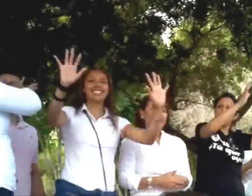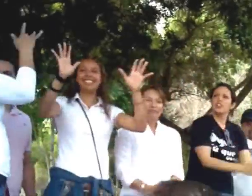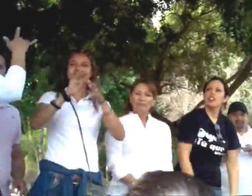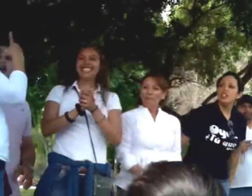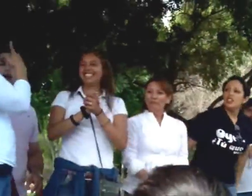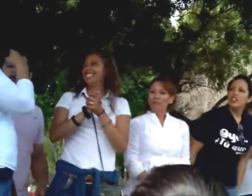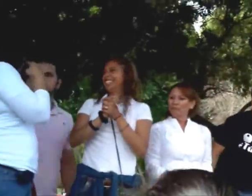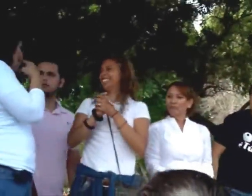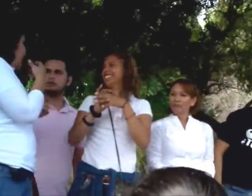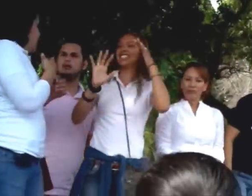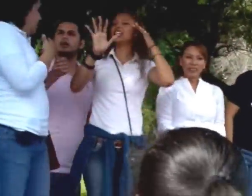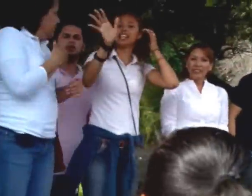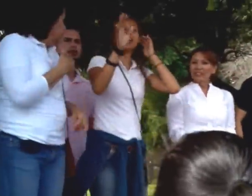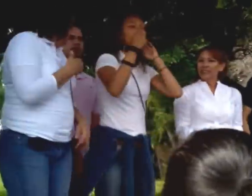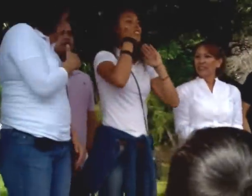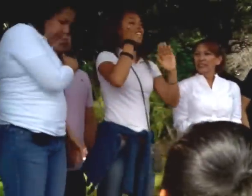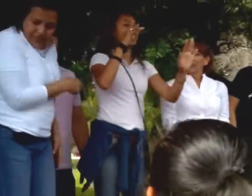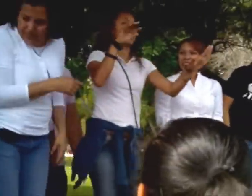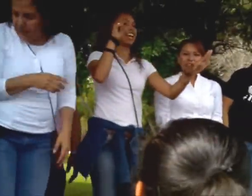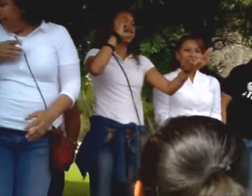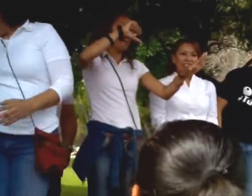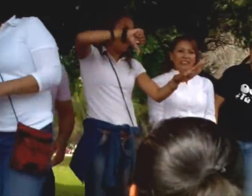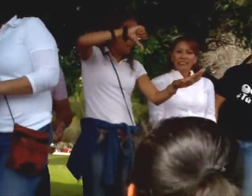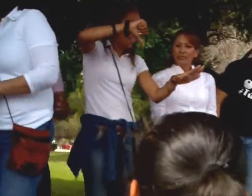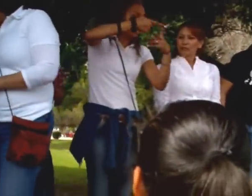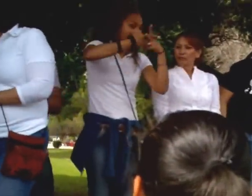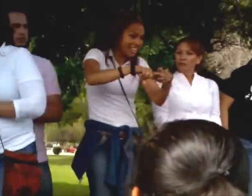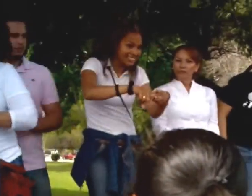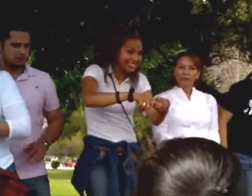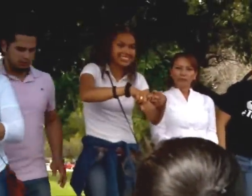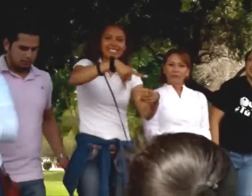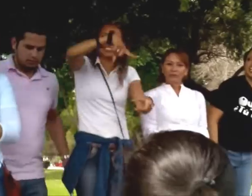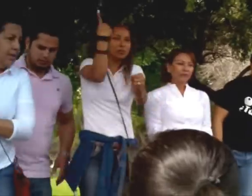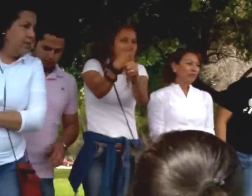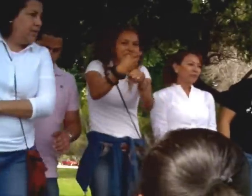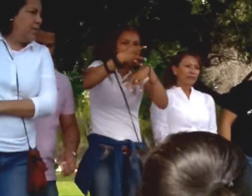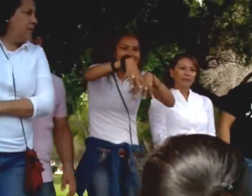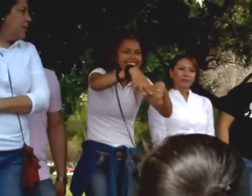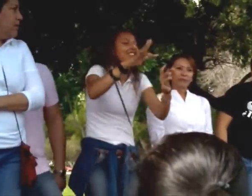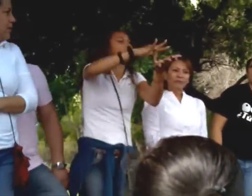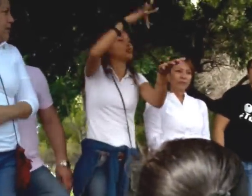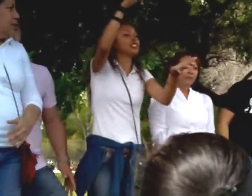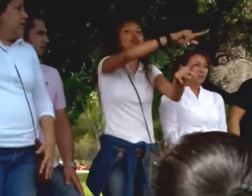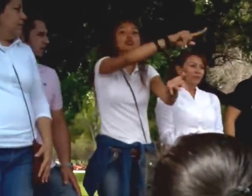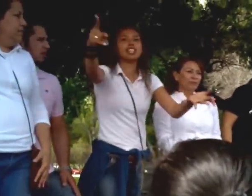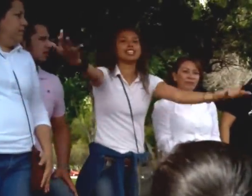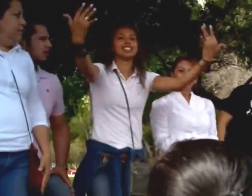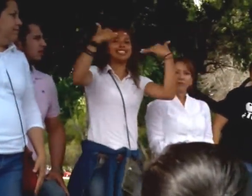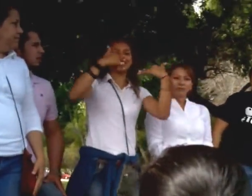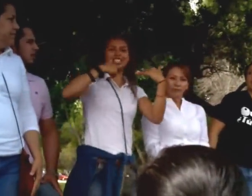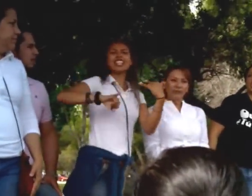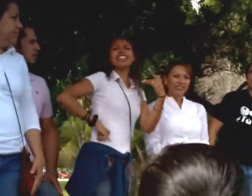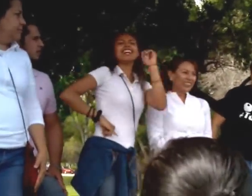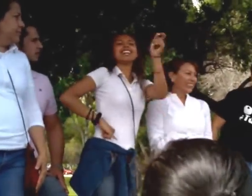Es día de hoy empezó nuestra